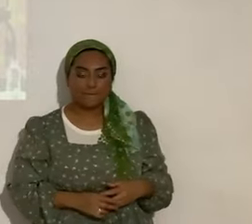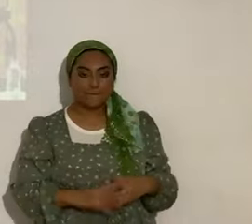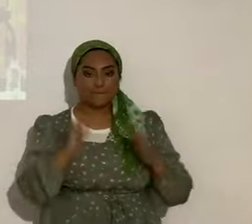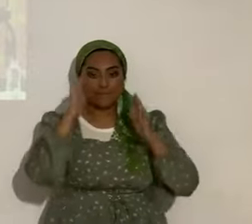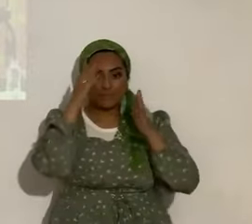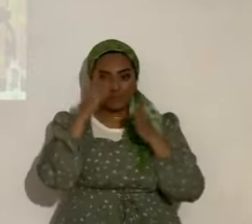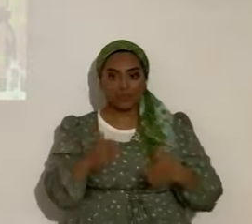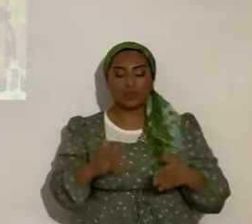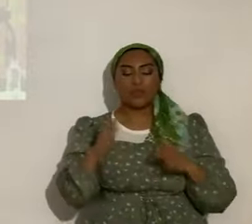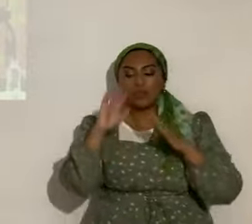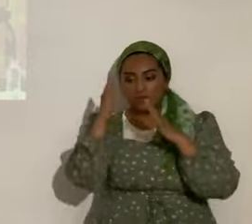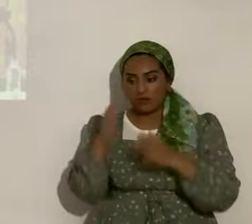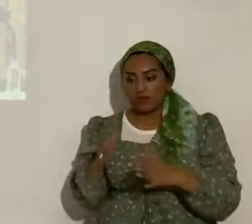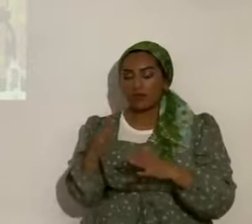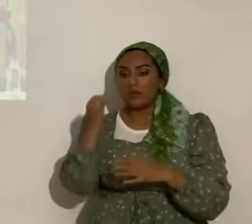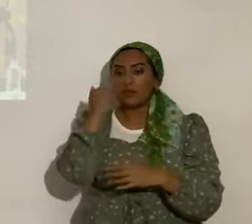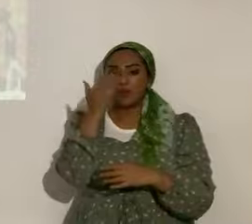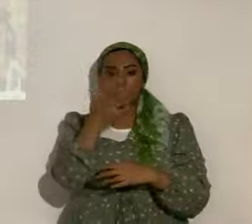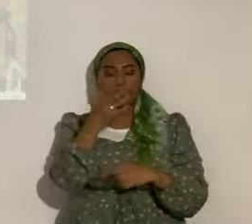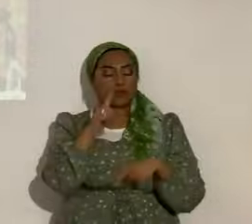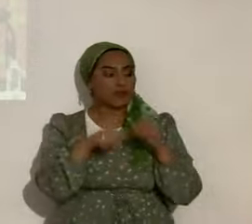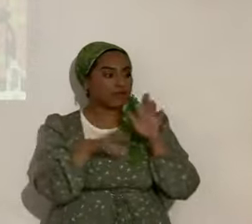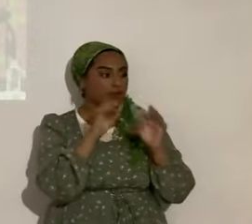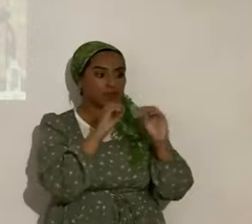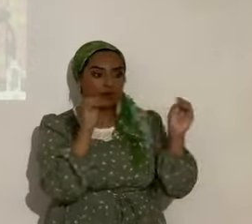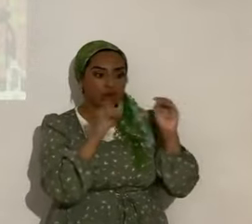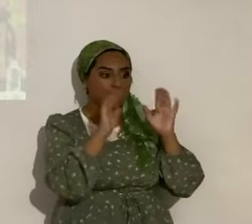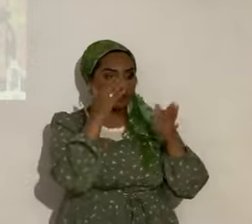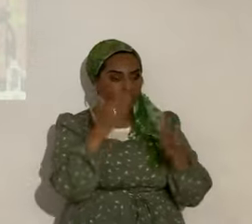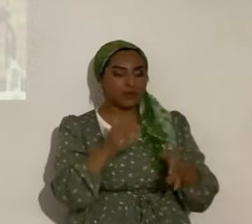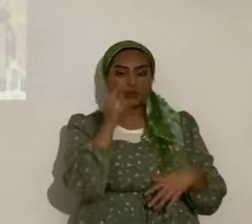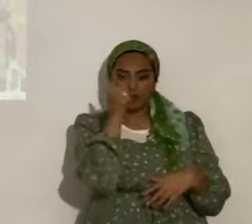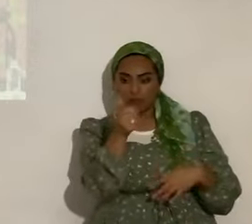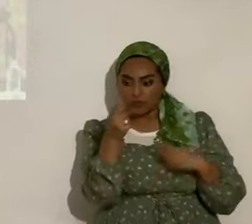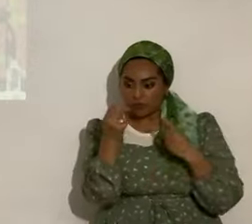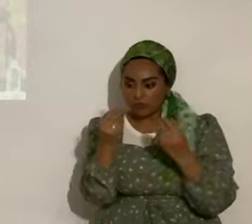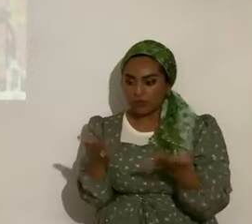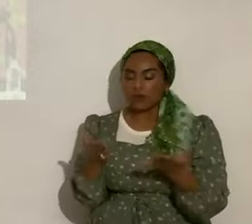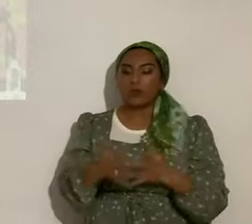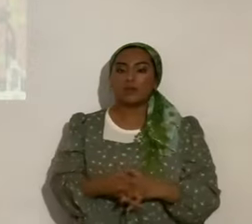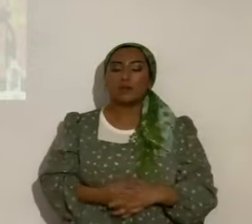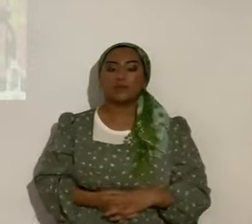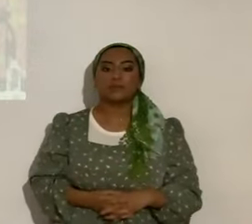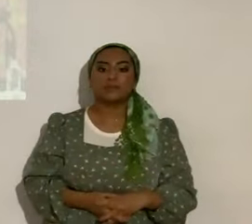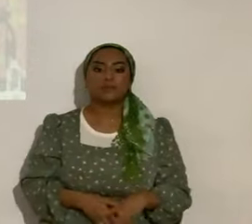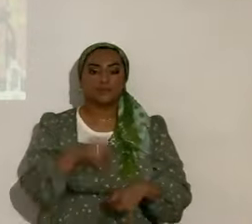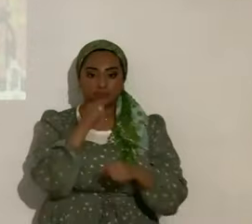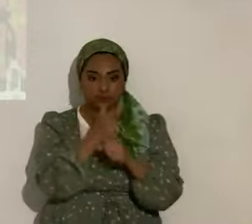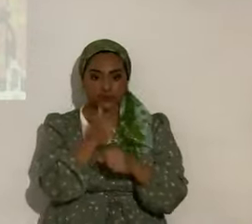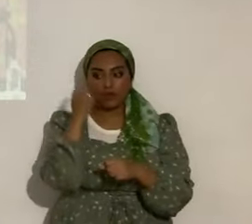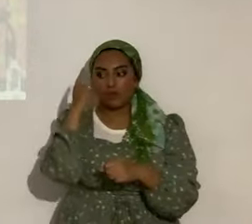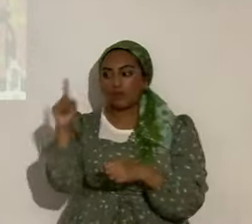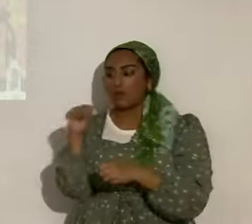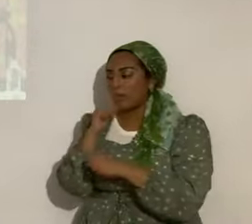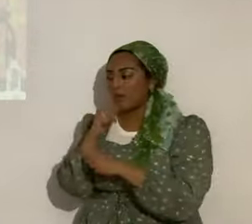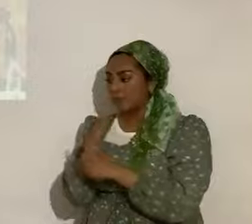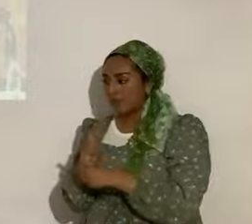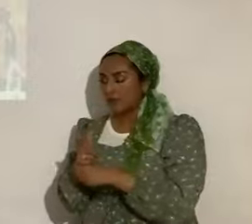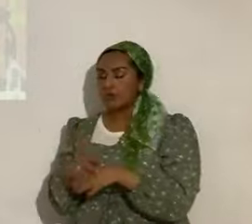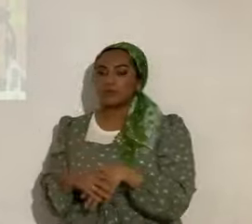hay ancianos, si tú no encuentras ningún anciano, tú hazlo, hermano, hermana. A las hermanas, no a los